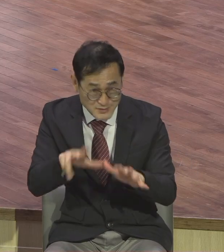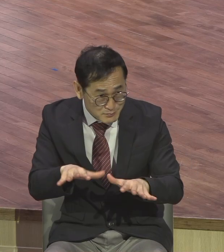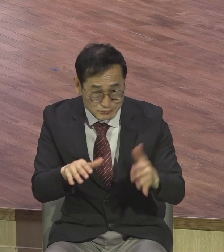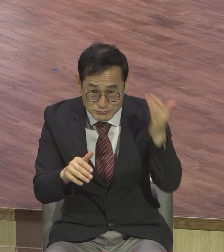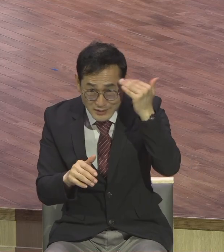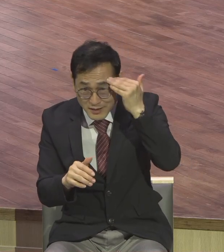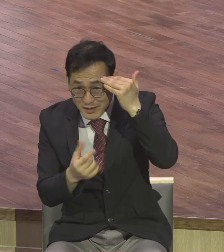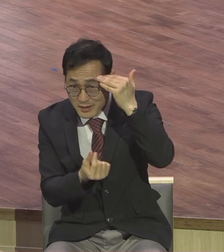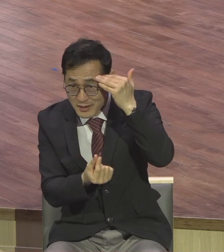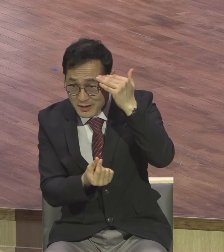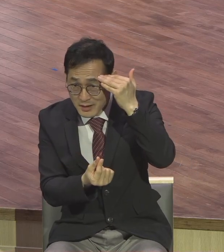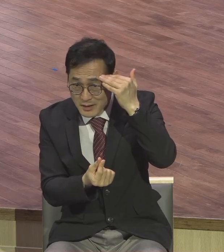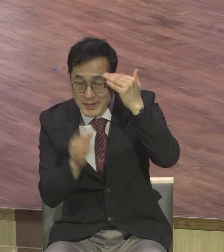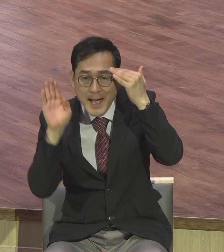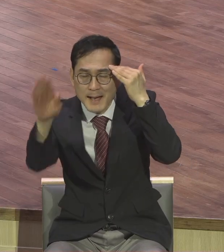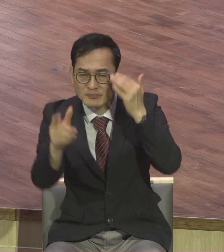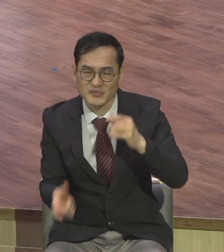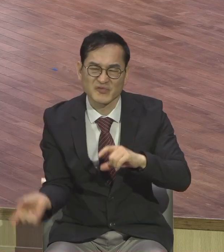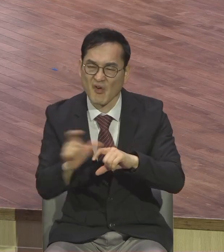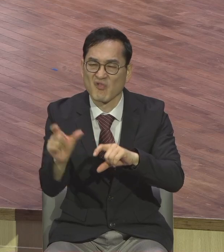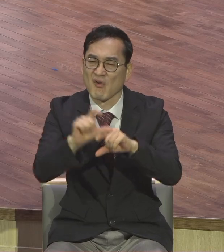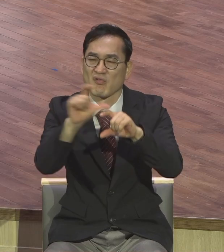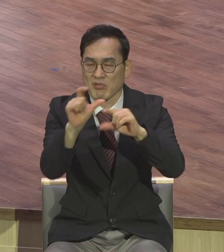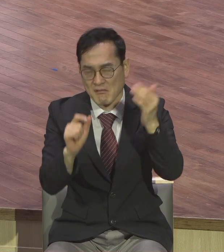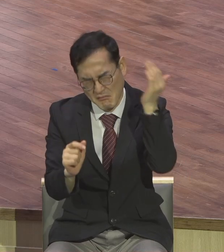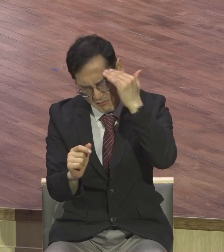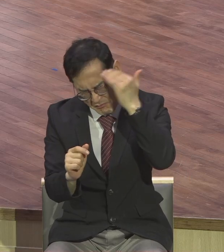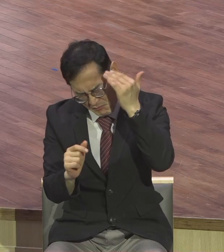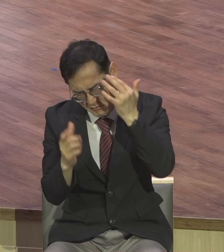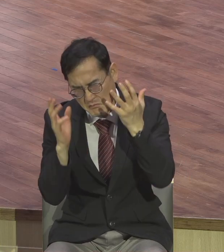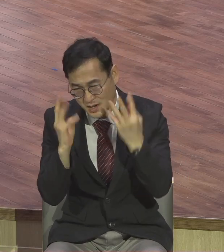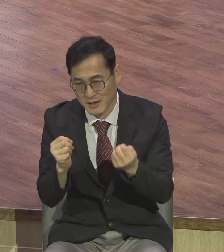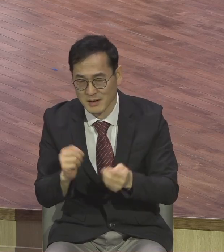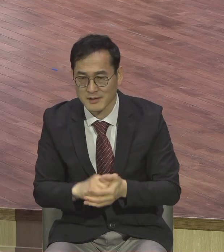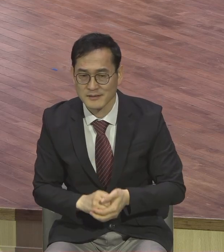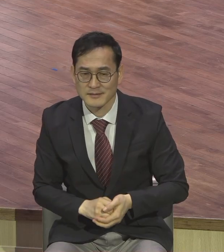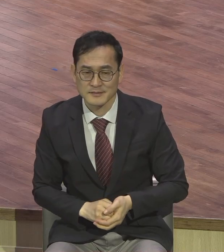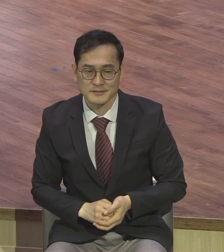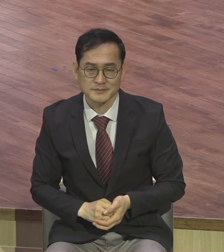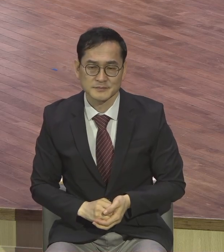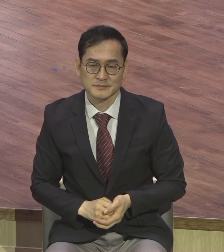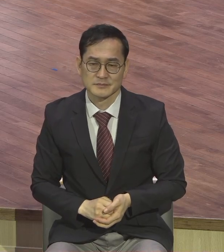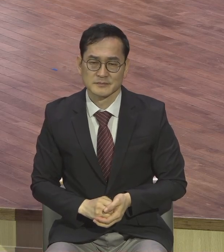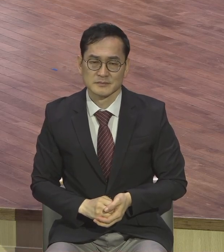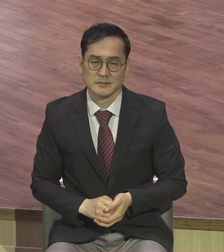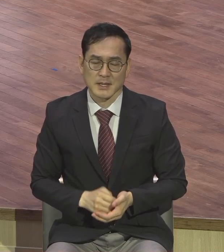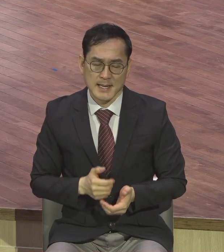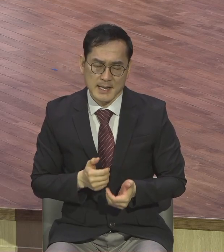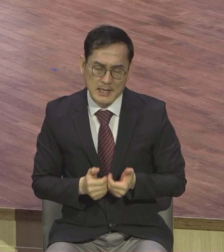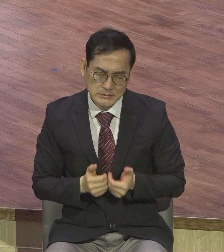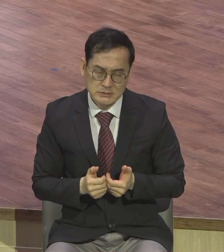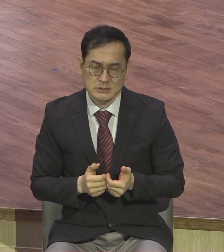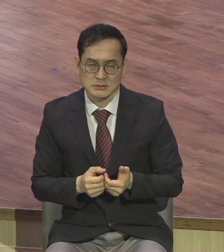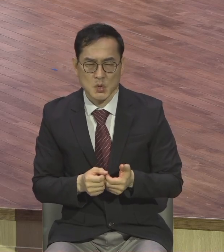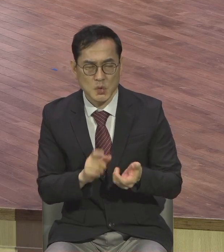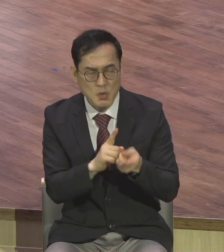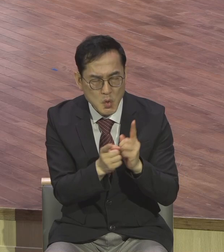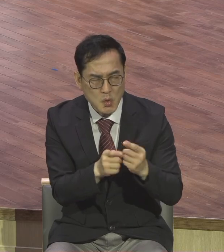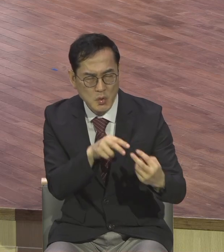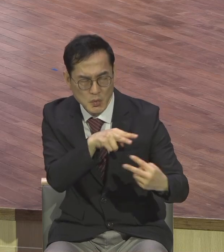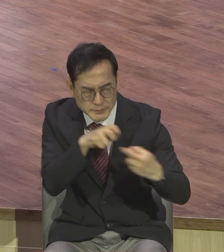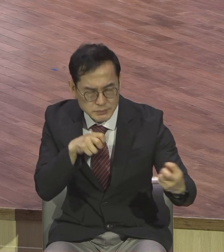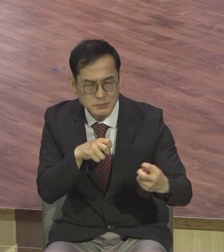자꾸 혼란을 부추깁니다. 여러분 개인도 여러 가지 혼란이 오도록, 갈등이 오도록, 불신이